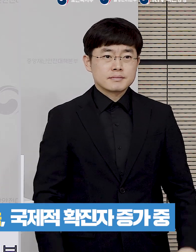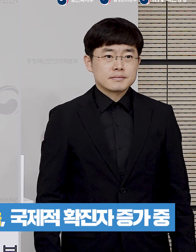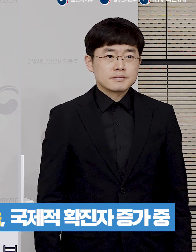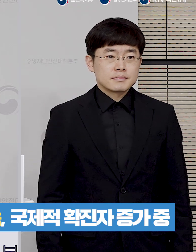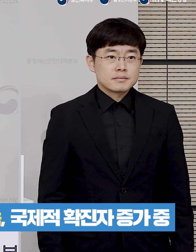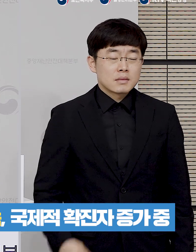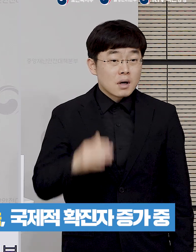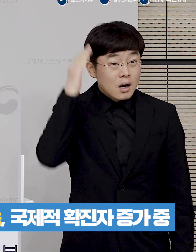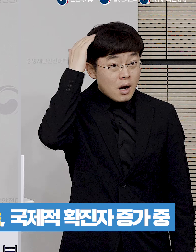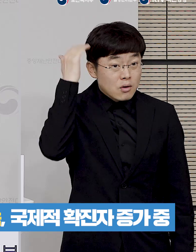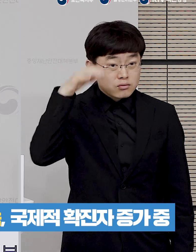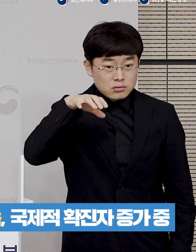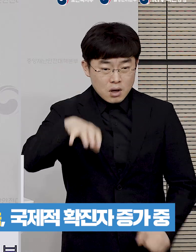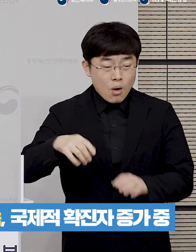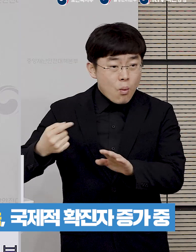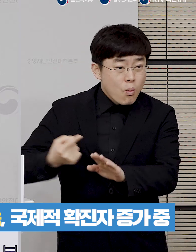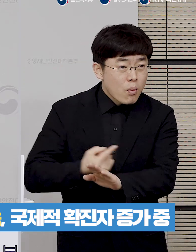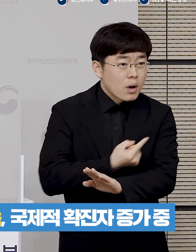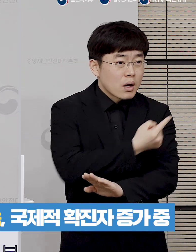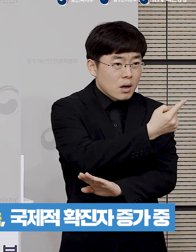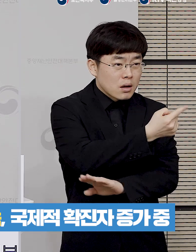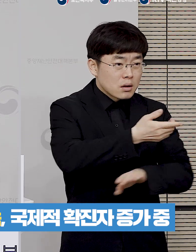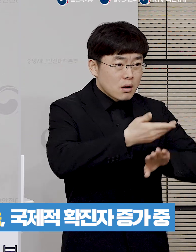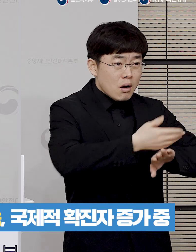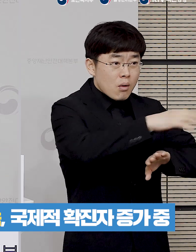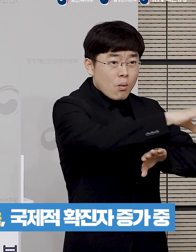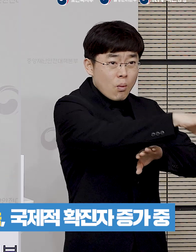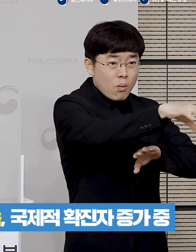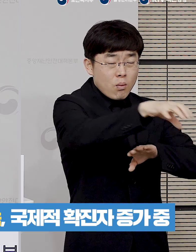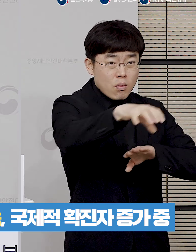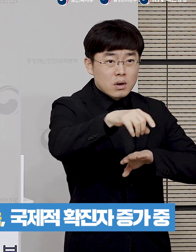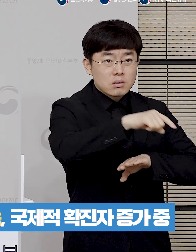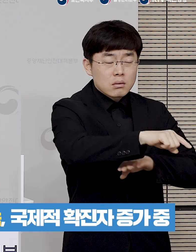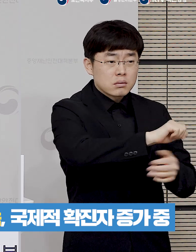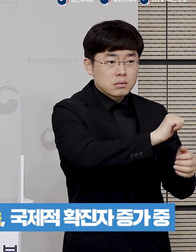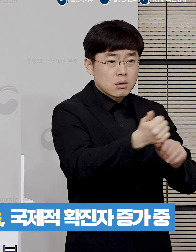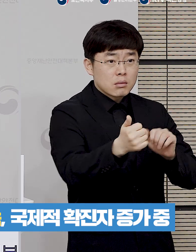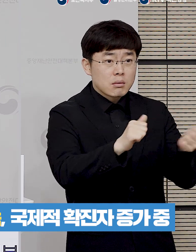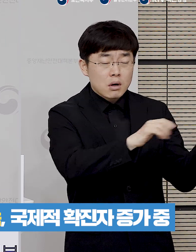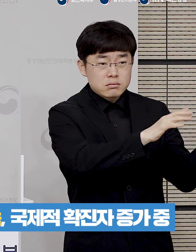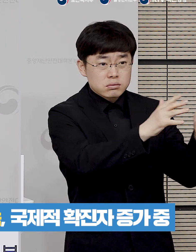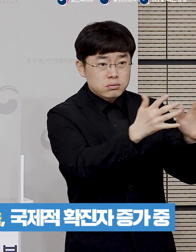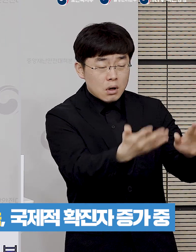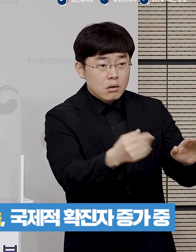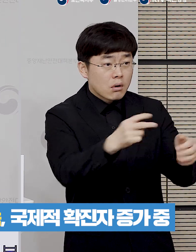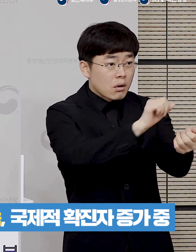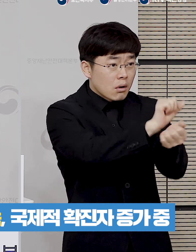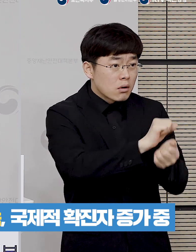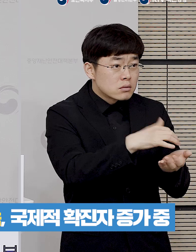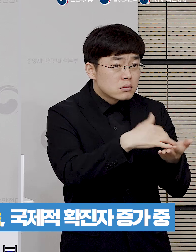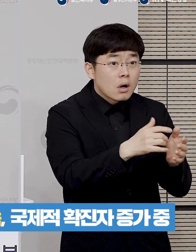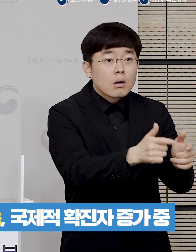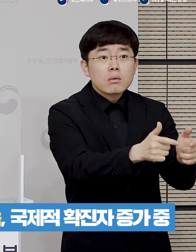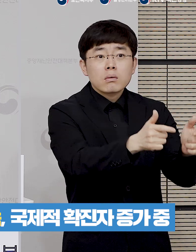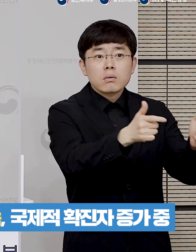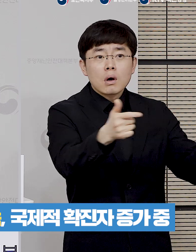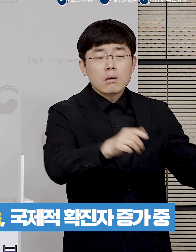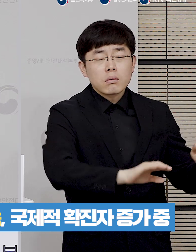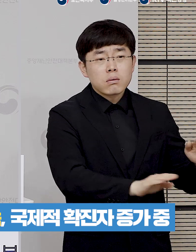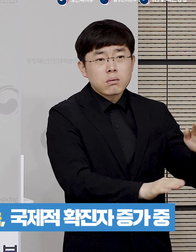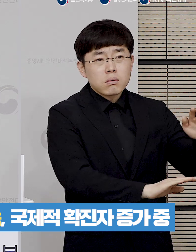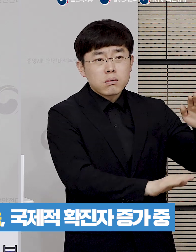상황이고 국내 이외에 국제적인 상황에서도 국제적으로도 사망자 수와 더블오 확